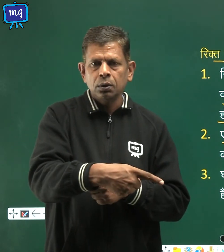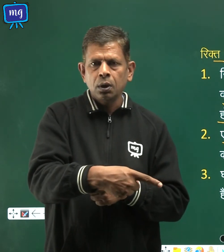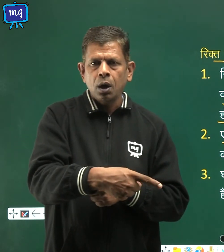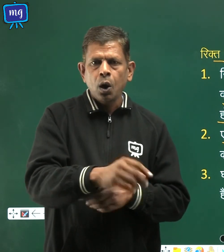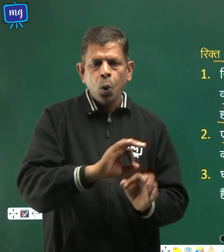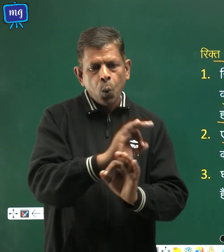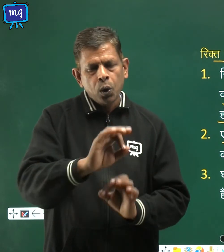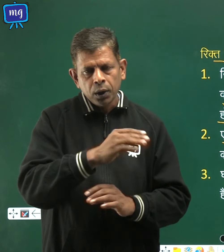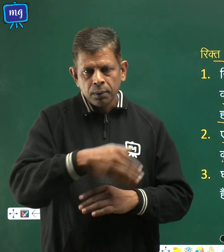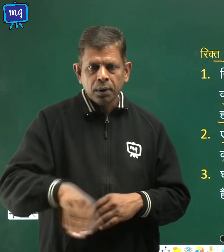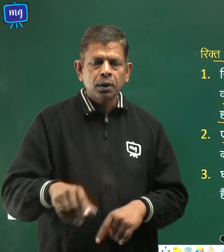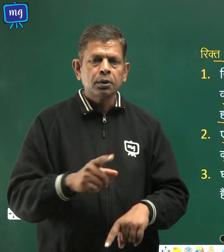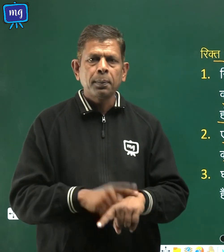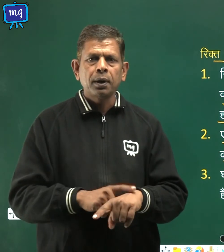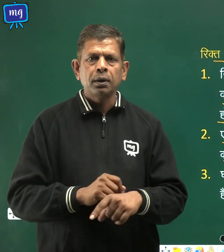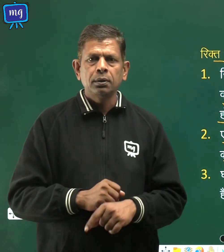पूरा करने का समय